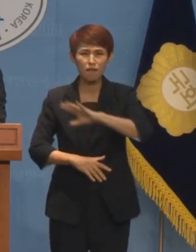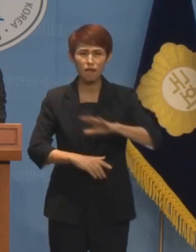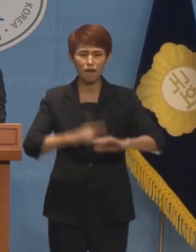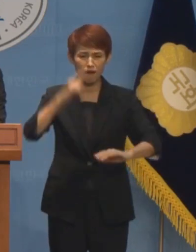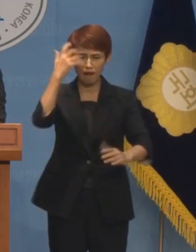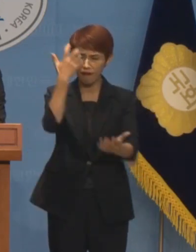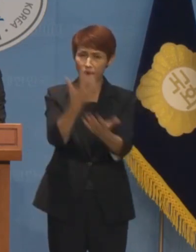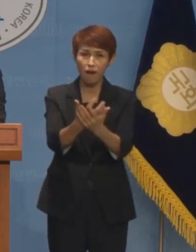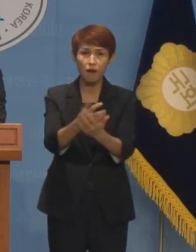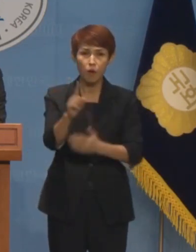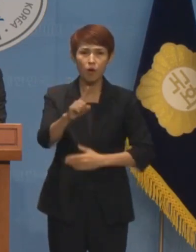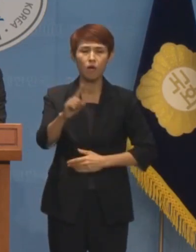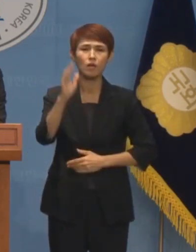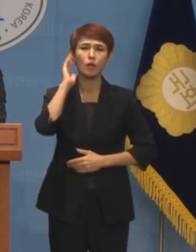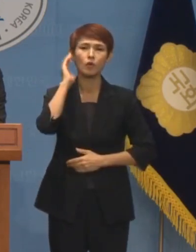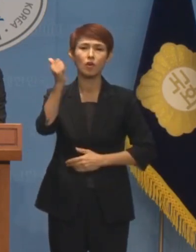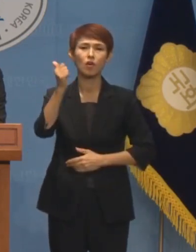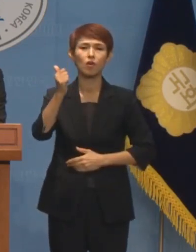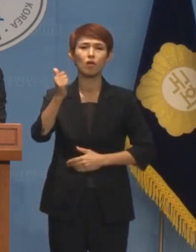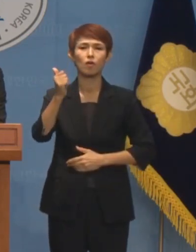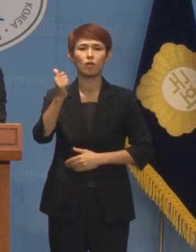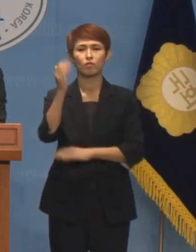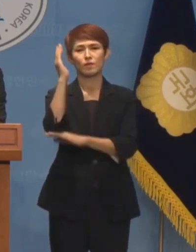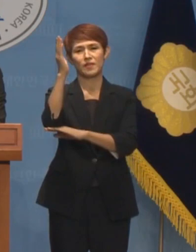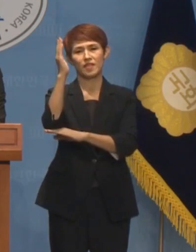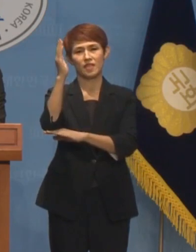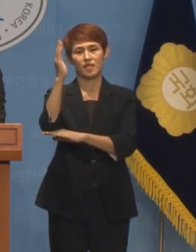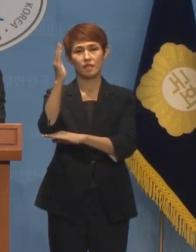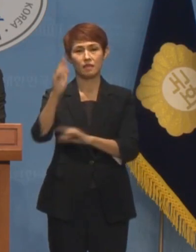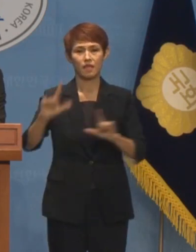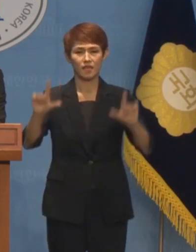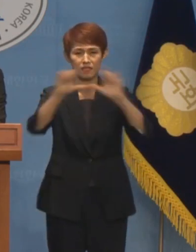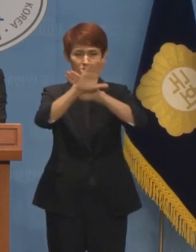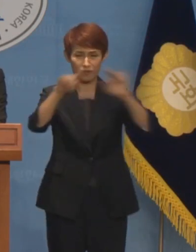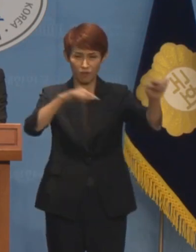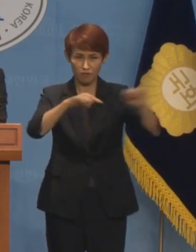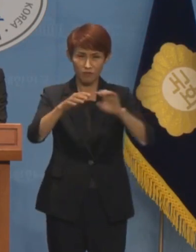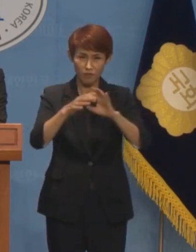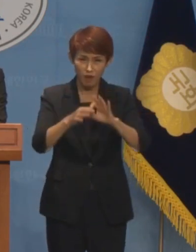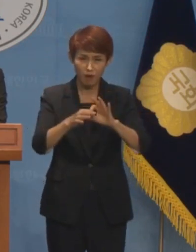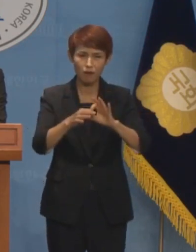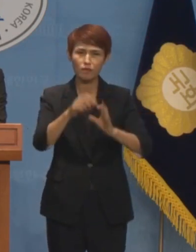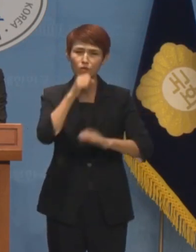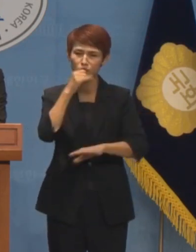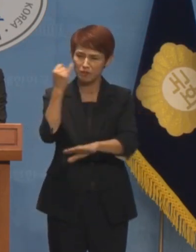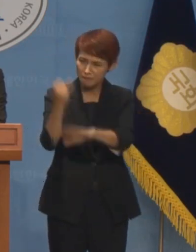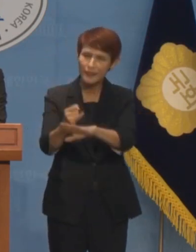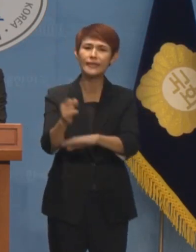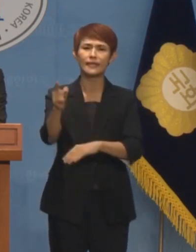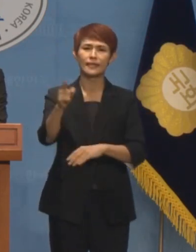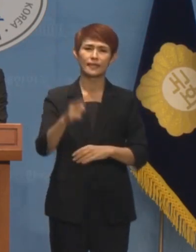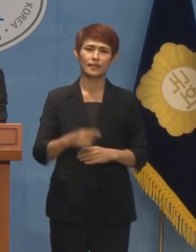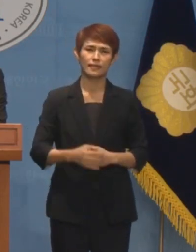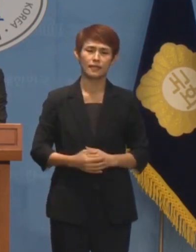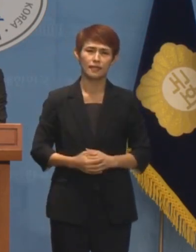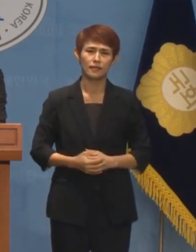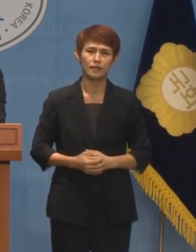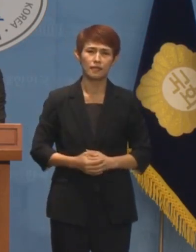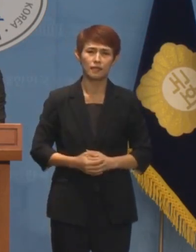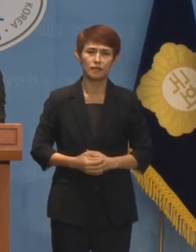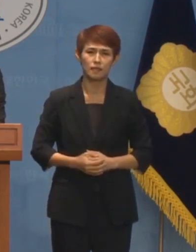경악시켰던 대통령의 국정 브리핑이 기후정치 차원에서도 낙제점을 면치 못함을 지적하고자